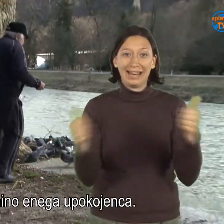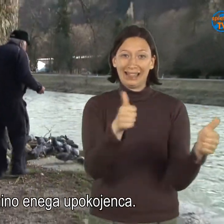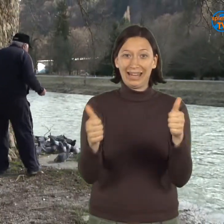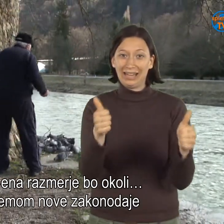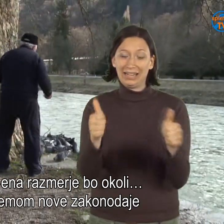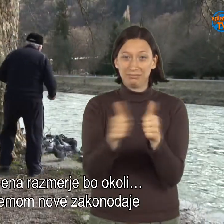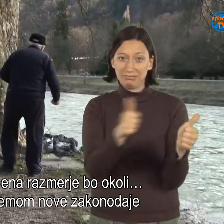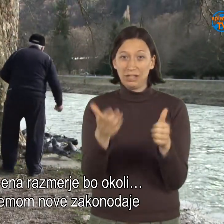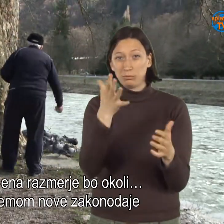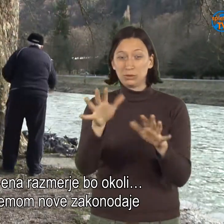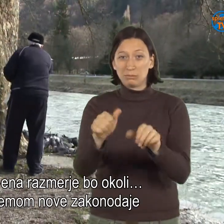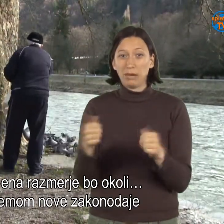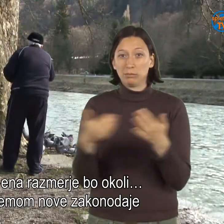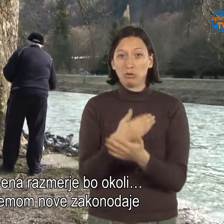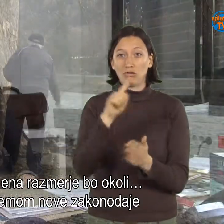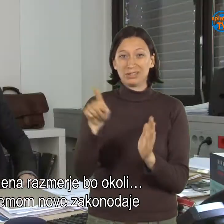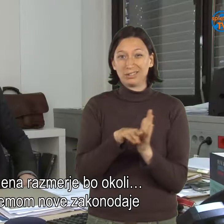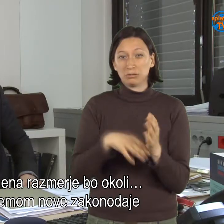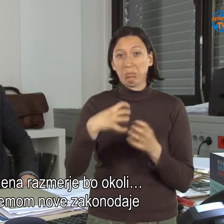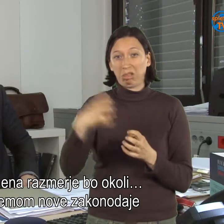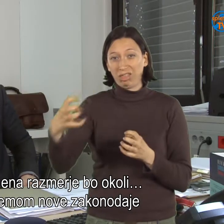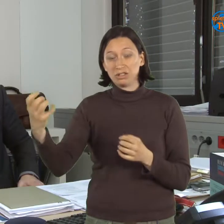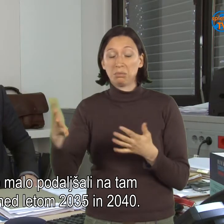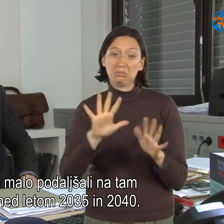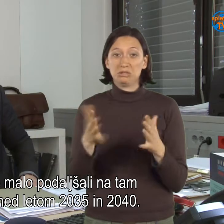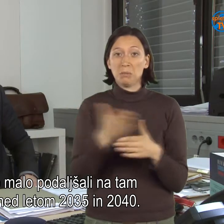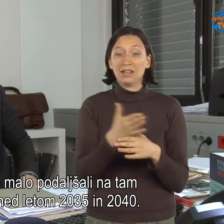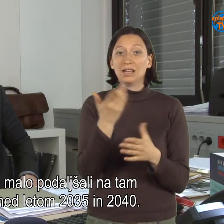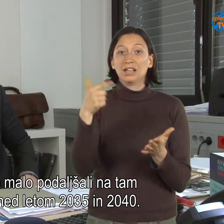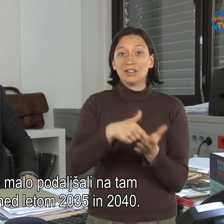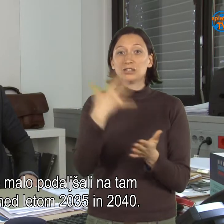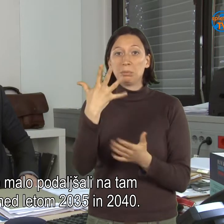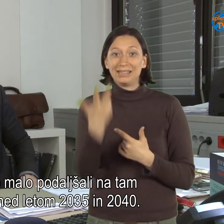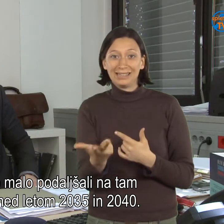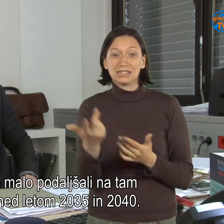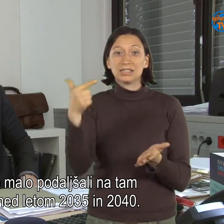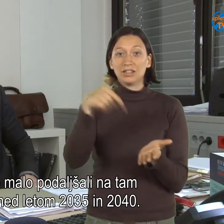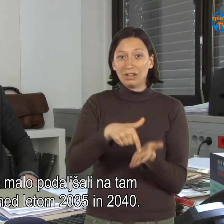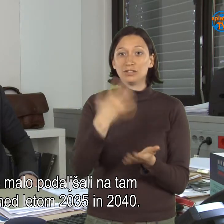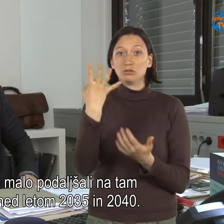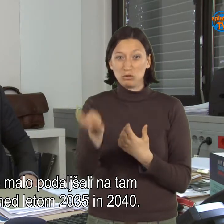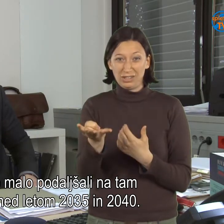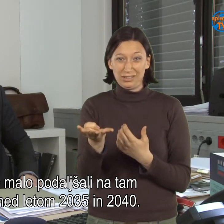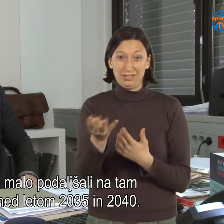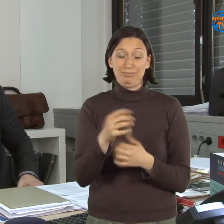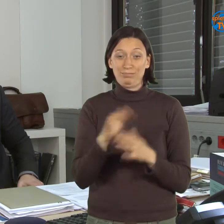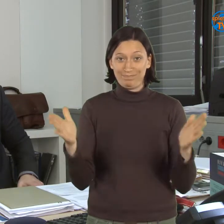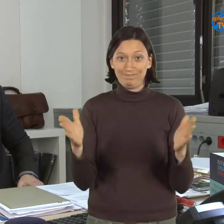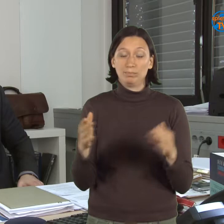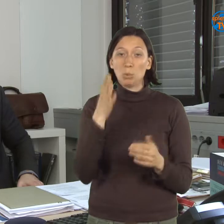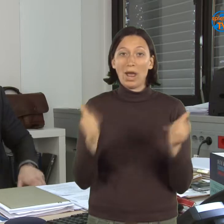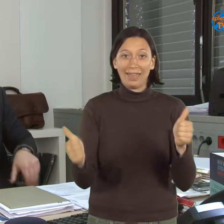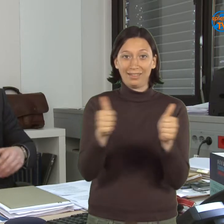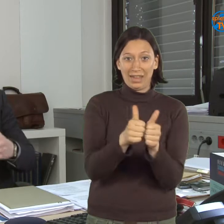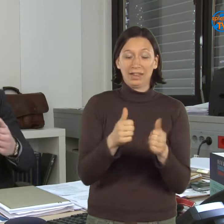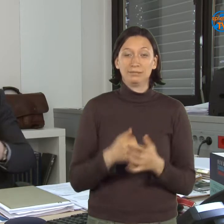enega. 1:1 razmerje bo tam okoli, zdaj sprejemom nove zakonodaje, smo to malo podaljšali na tam nekje med 2035 in 2040,